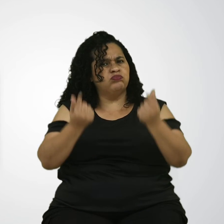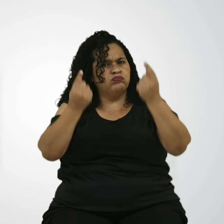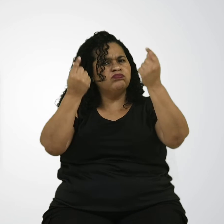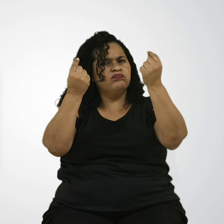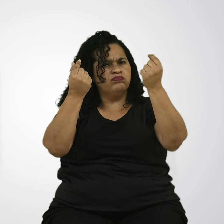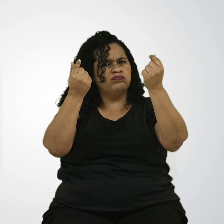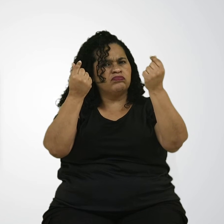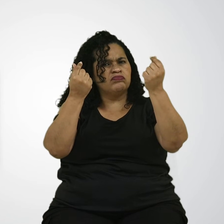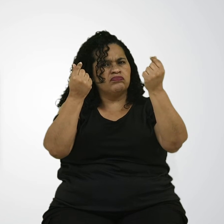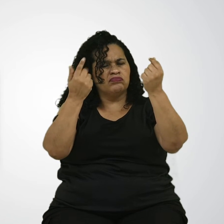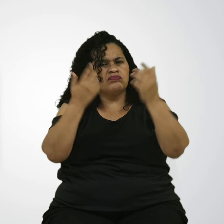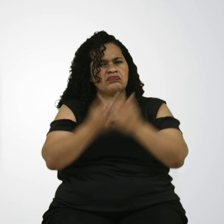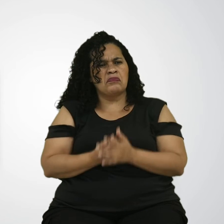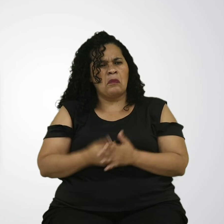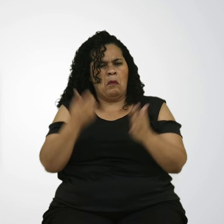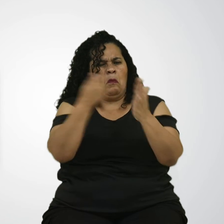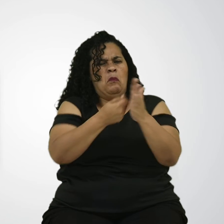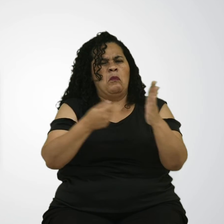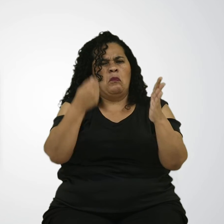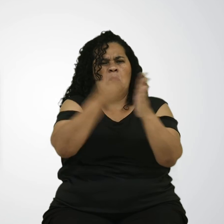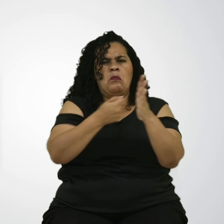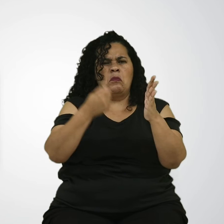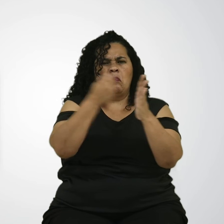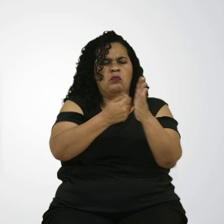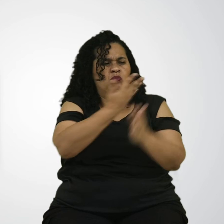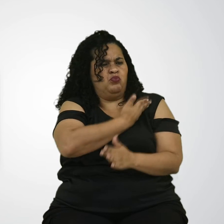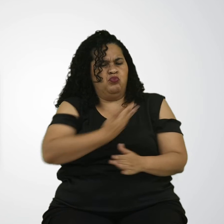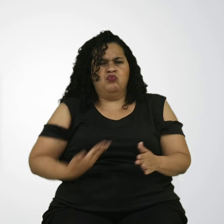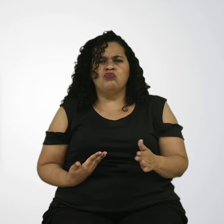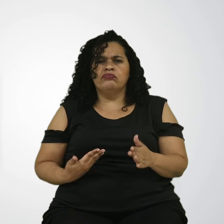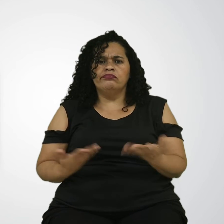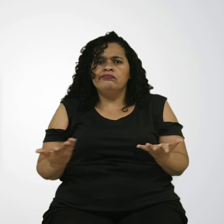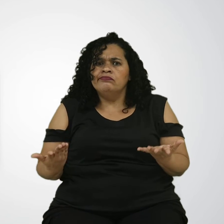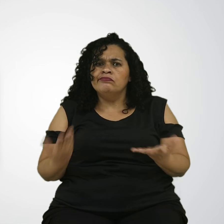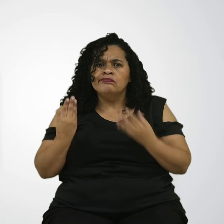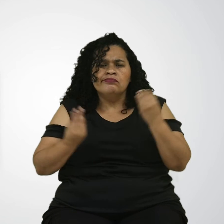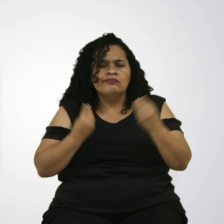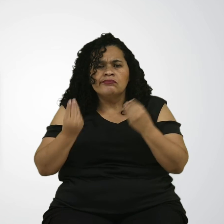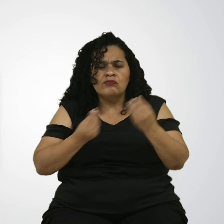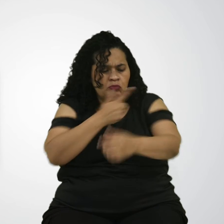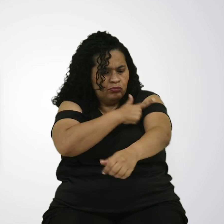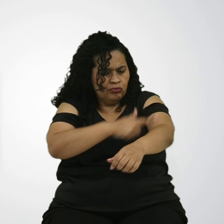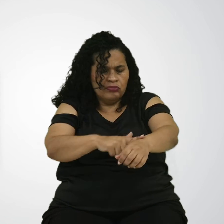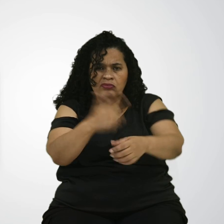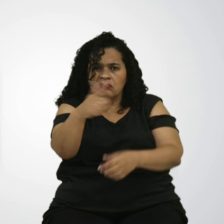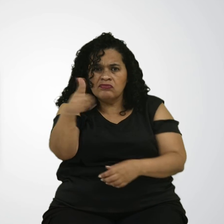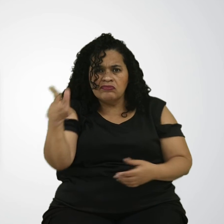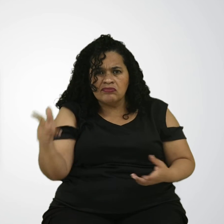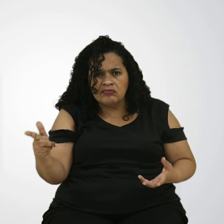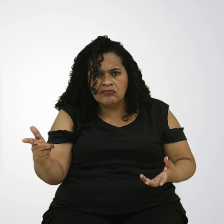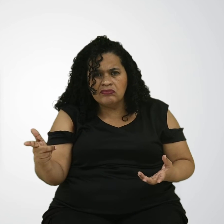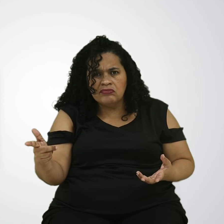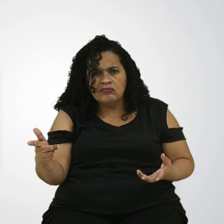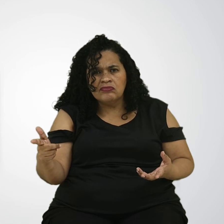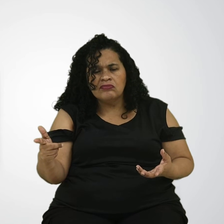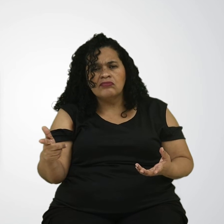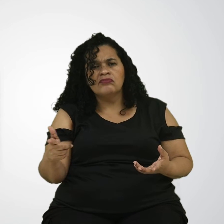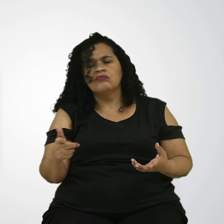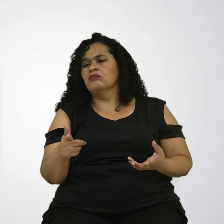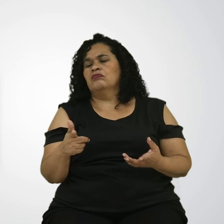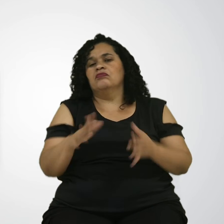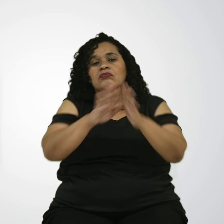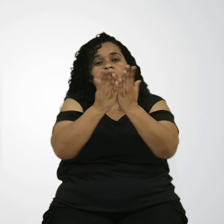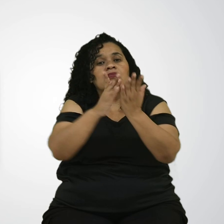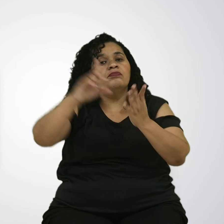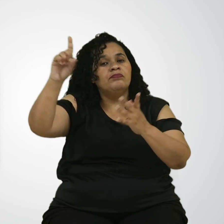confrontando autoridades. Né? Por quê? Porque não tem em casa isso, não tem limite nenhum. Então, não é isso que a Bíblia